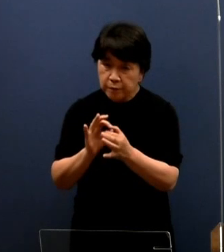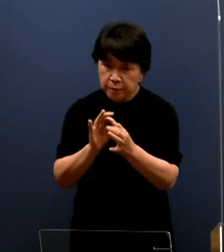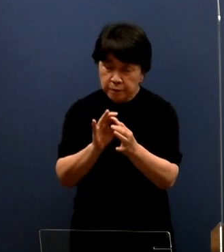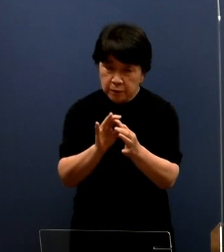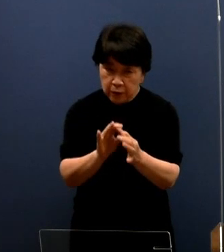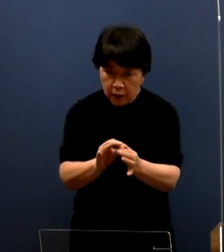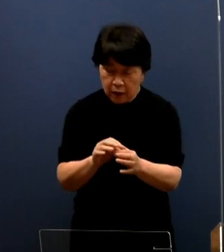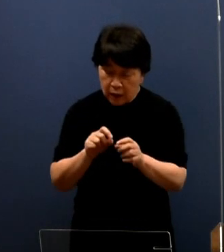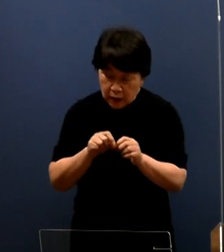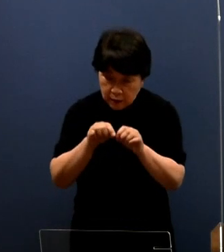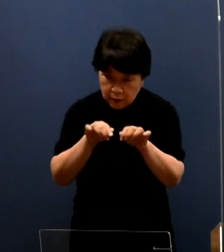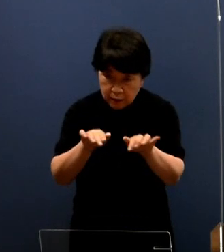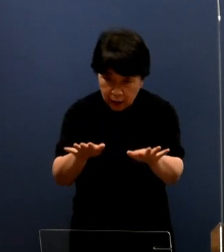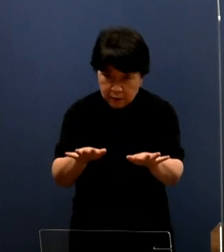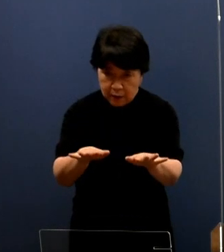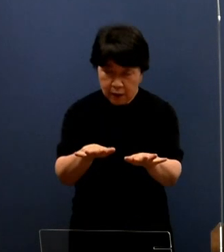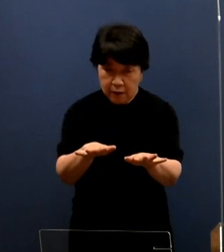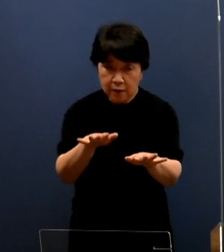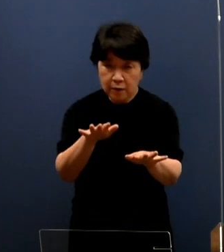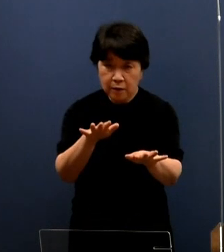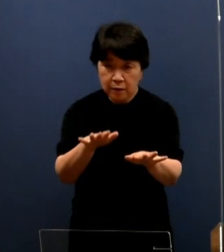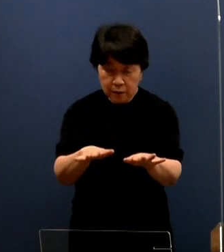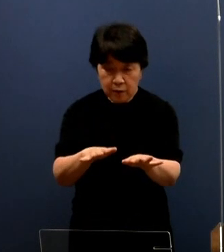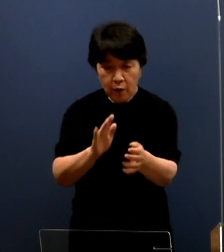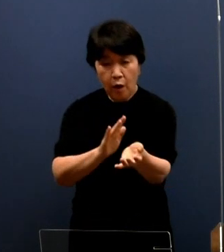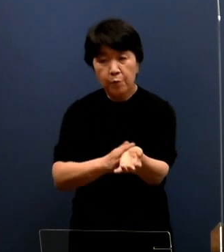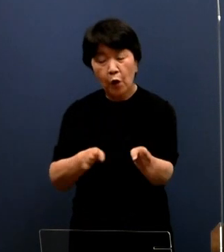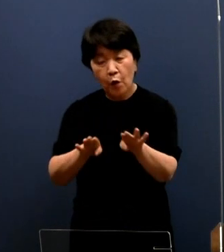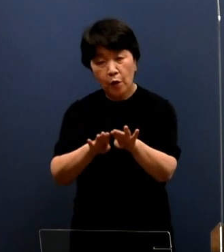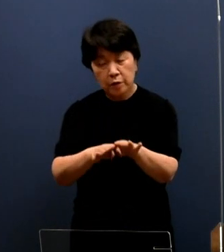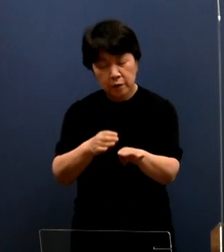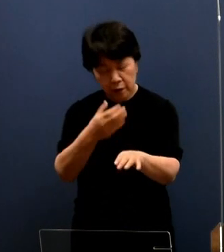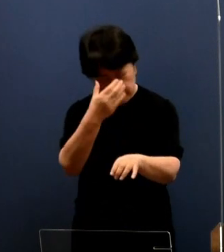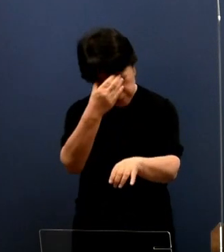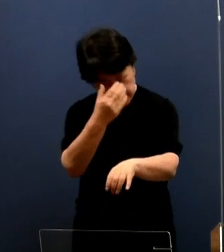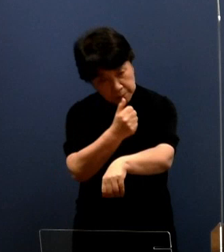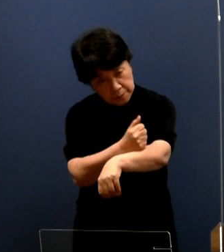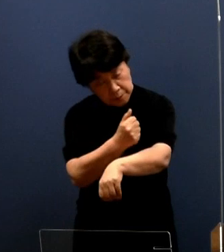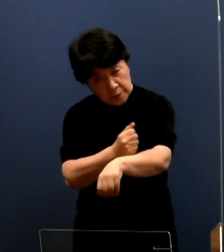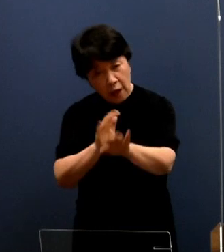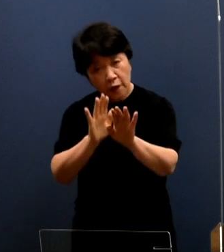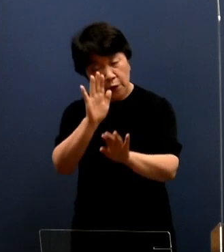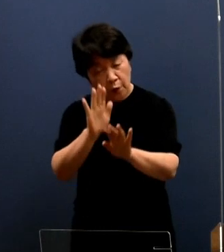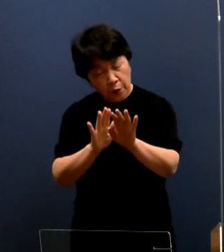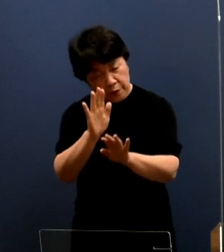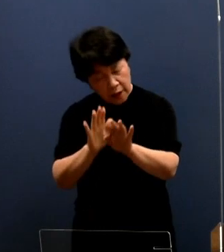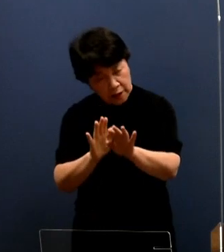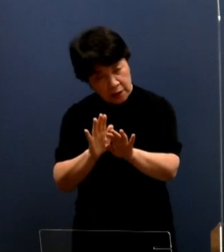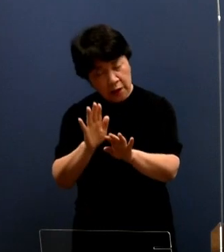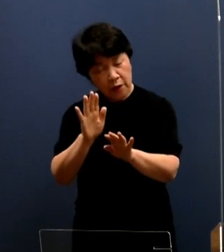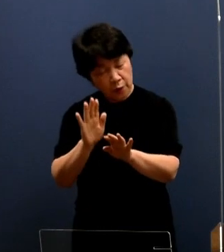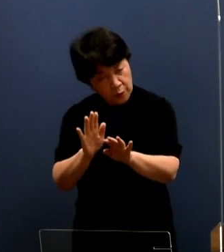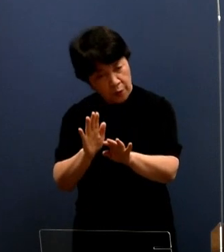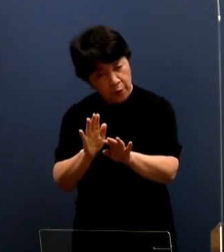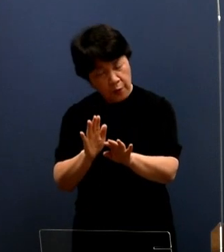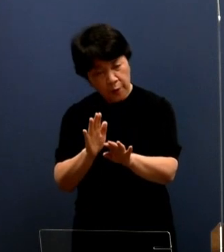染の最大値、要するに医療逼迫を防ぐということは、 波の高さ、山の高さを低くするということですよね。